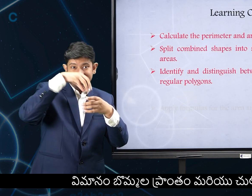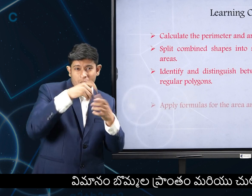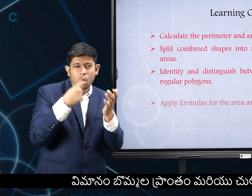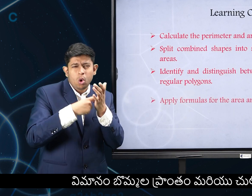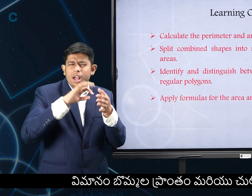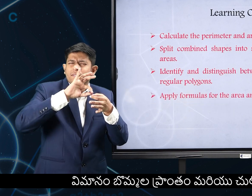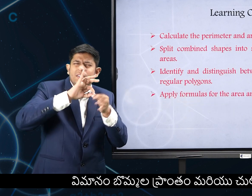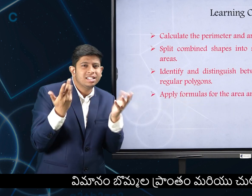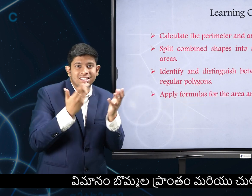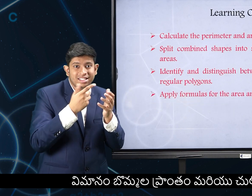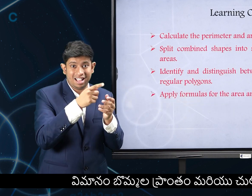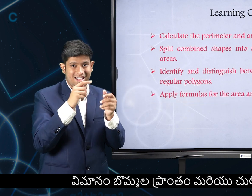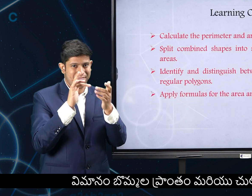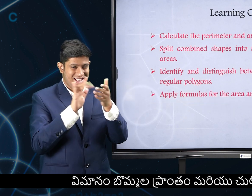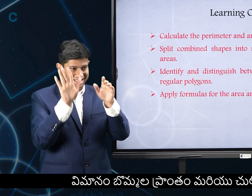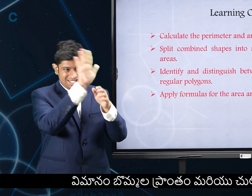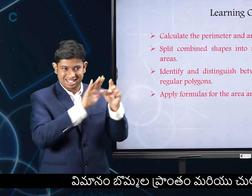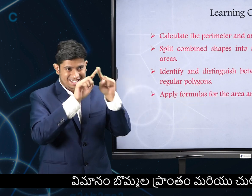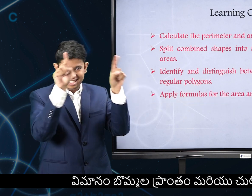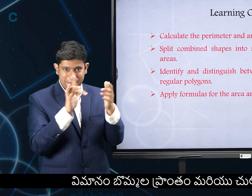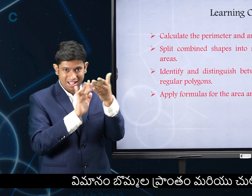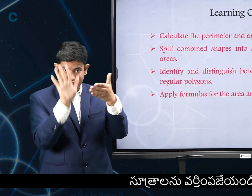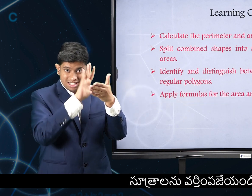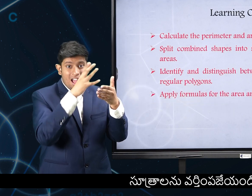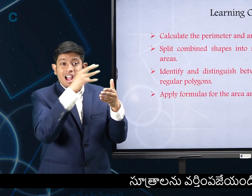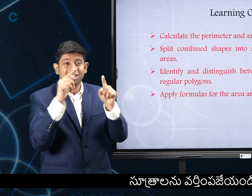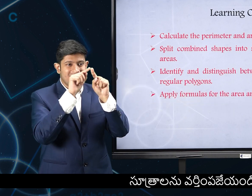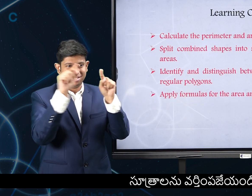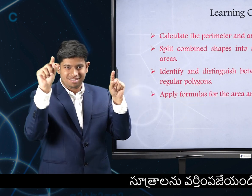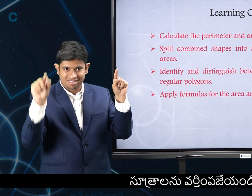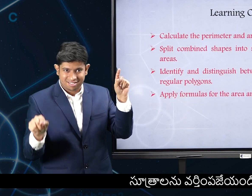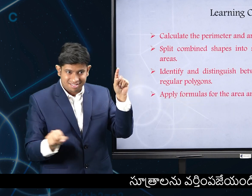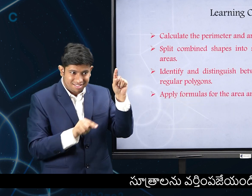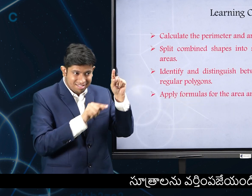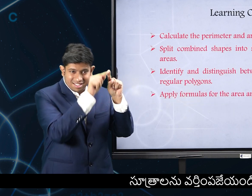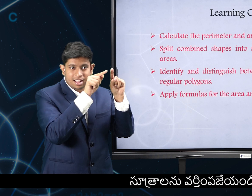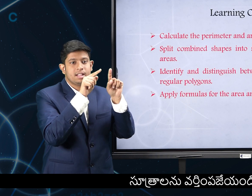విమానం బొమ్మల ప్రాంతం మరియు చుట్టుకొలత కోసం సూత్రాలను వర్తింపజేయండి.